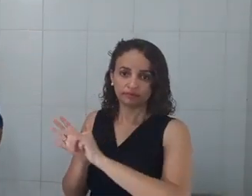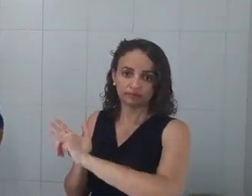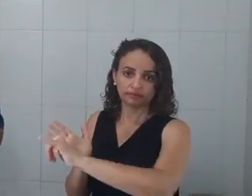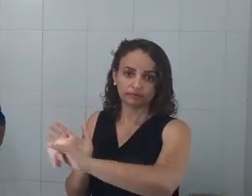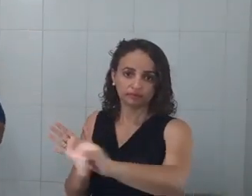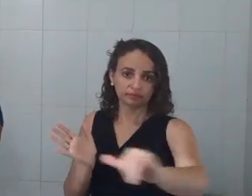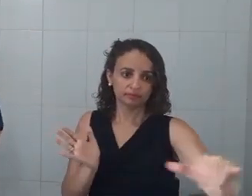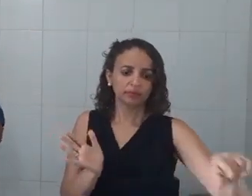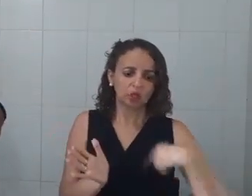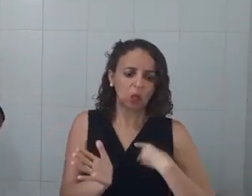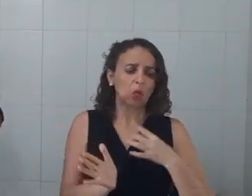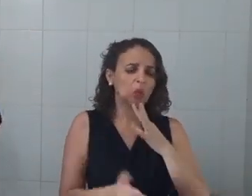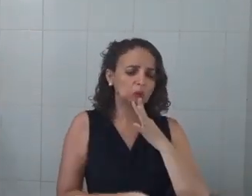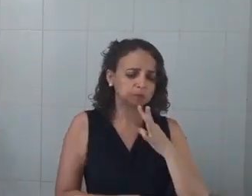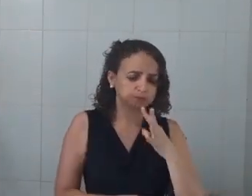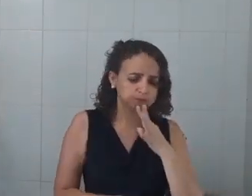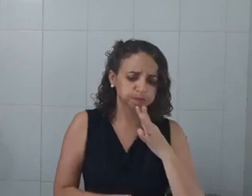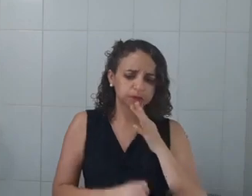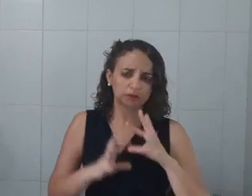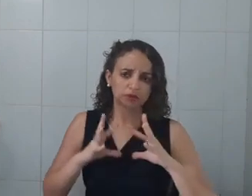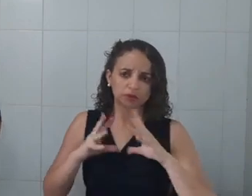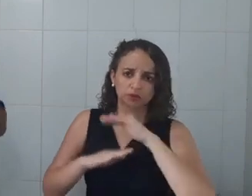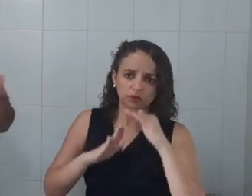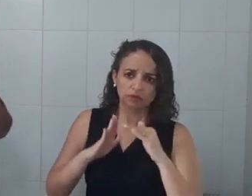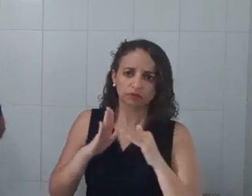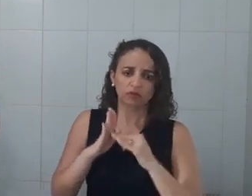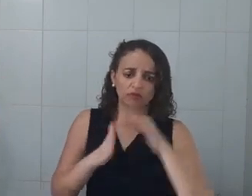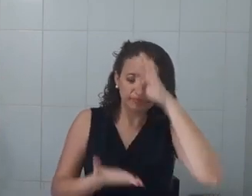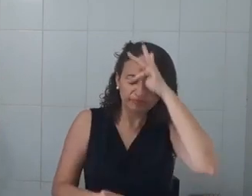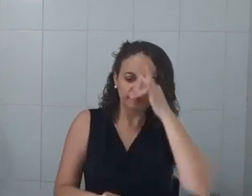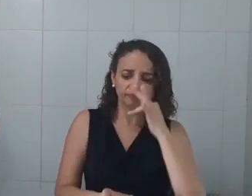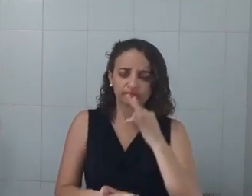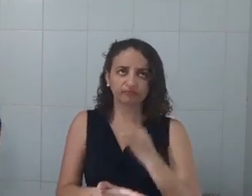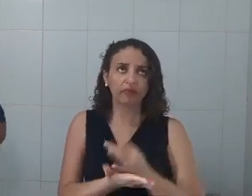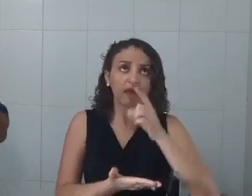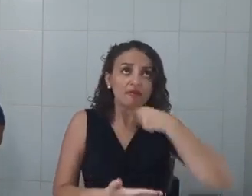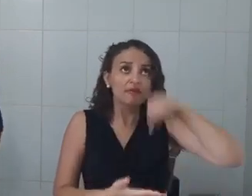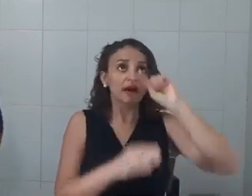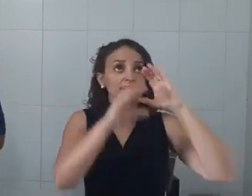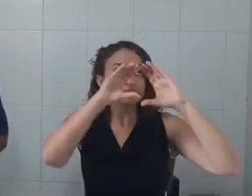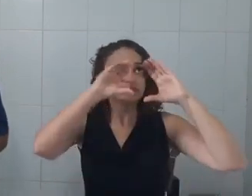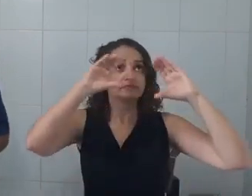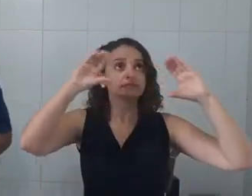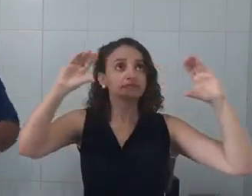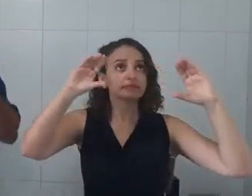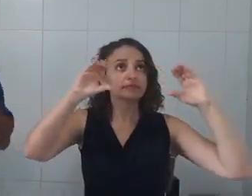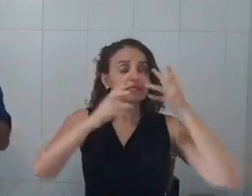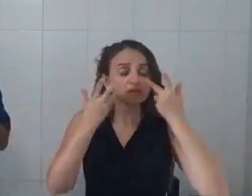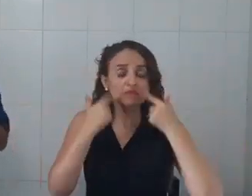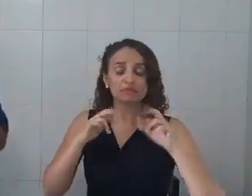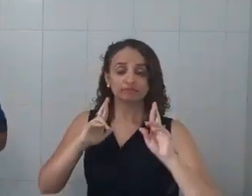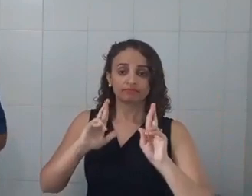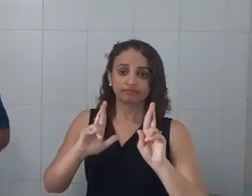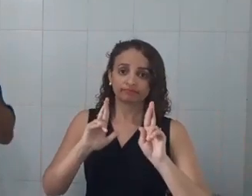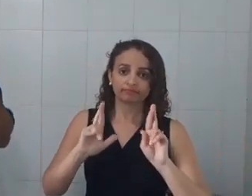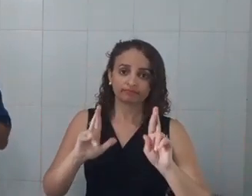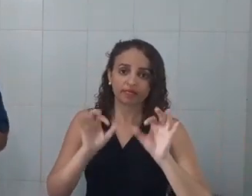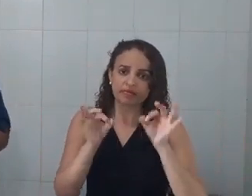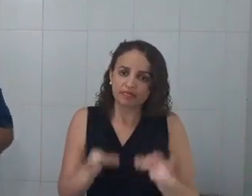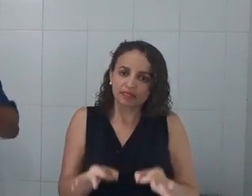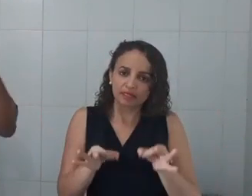tem para nós. Fé que um dia nós teremos um lugar no céu, esperança que nós temos um